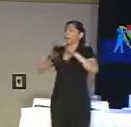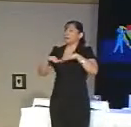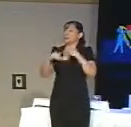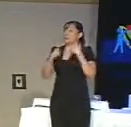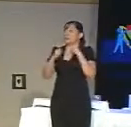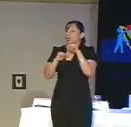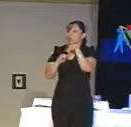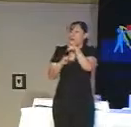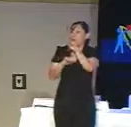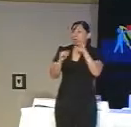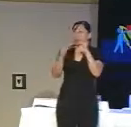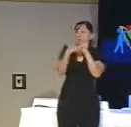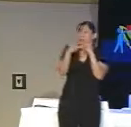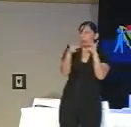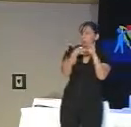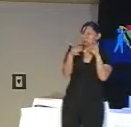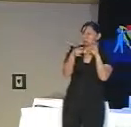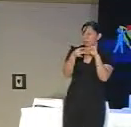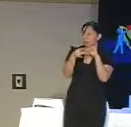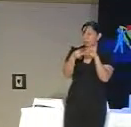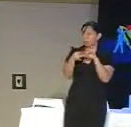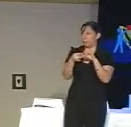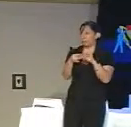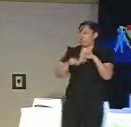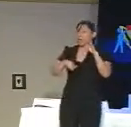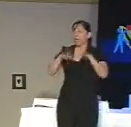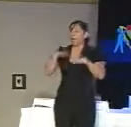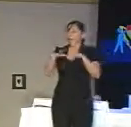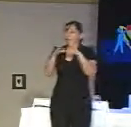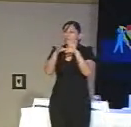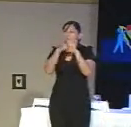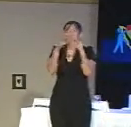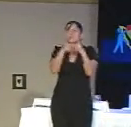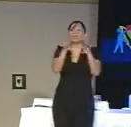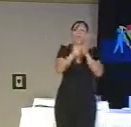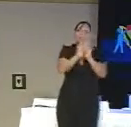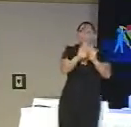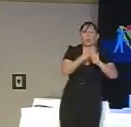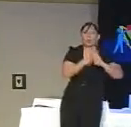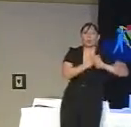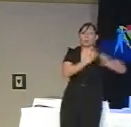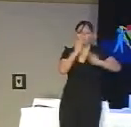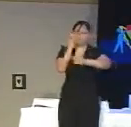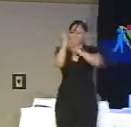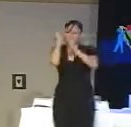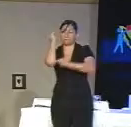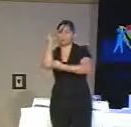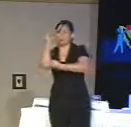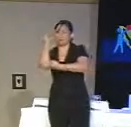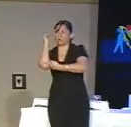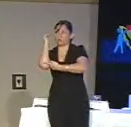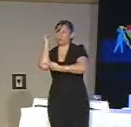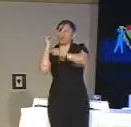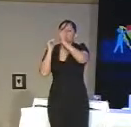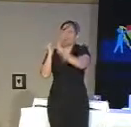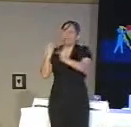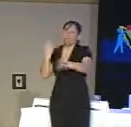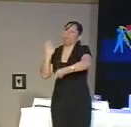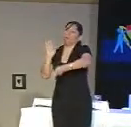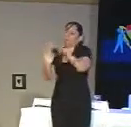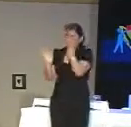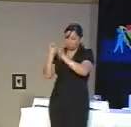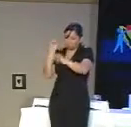en 6 de cada 10. De modo tal que cuando hablamos de